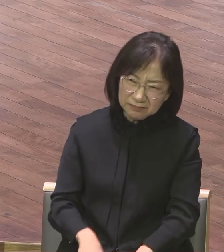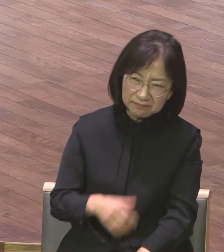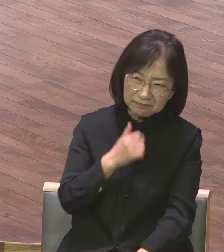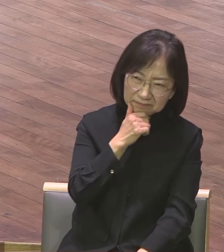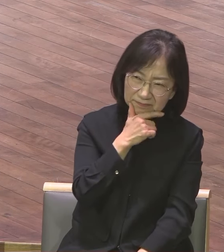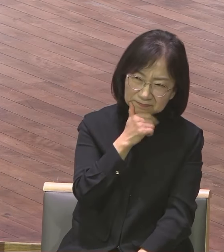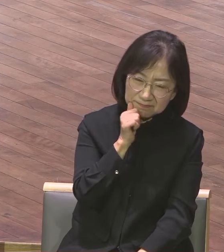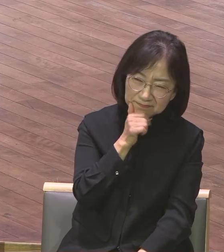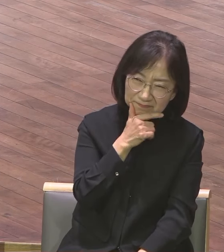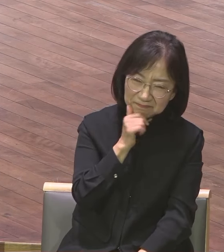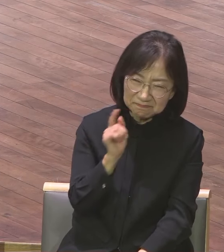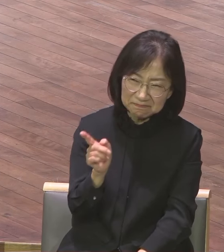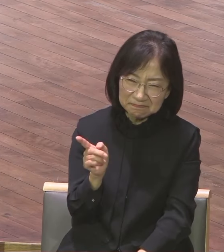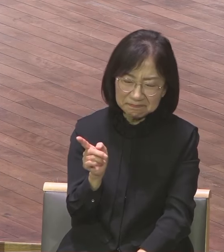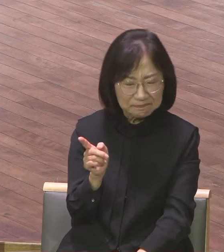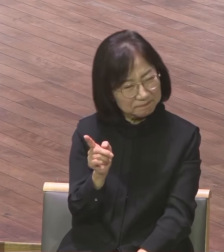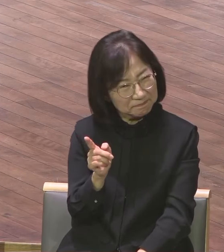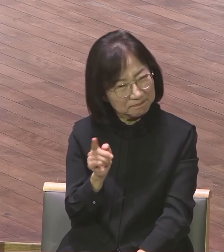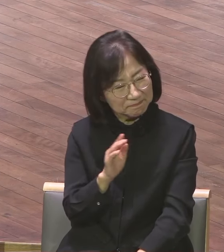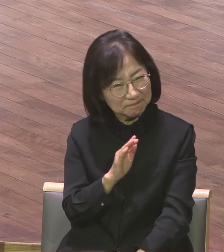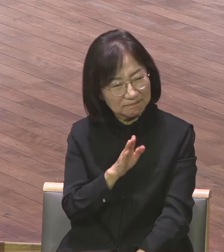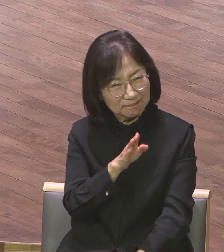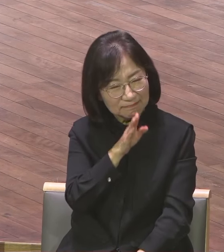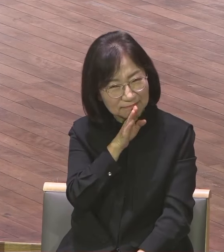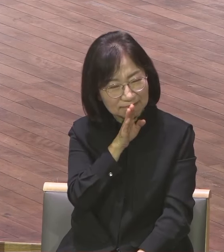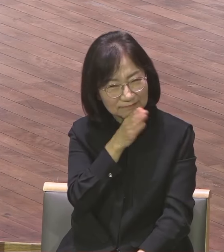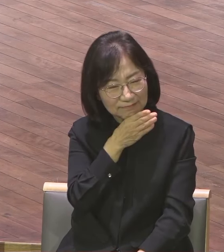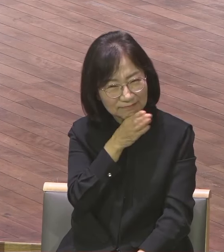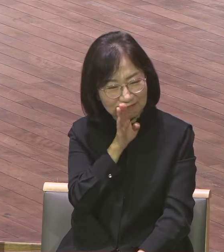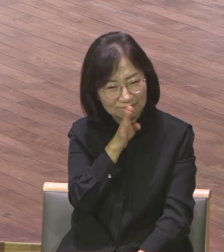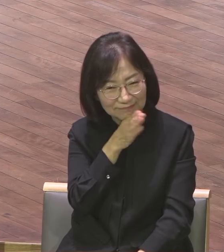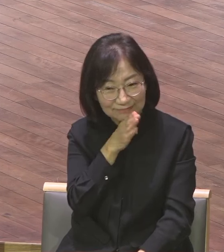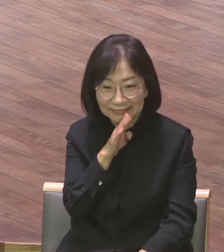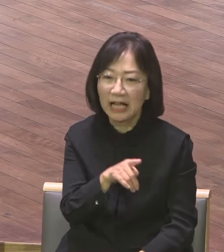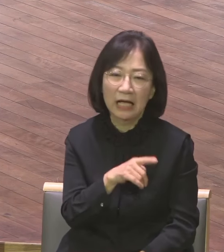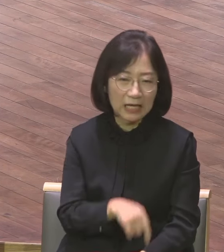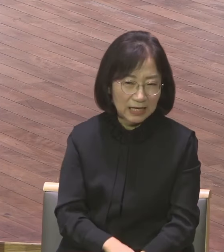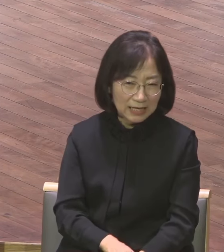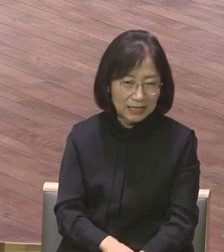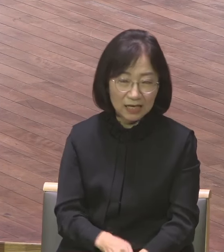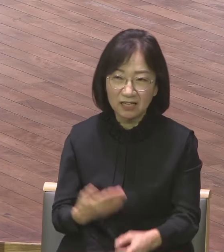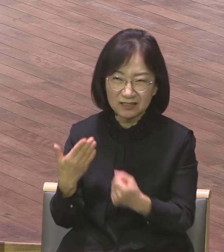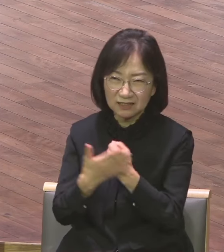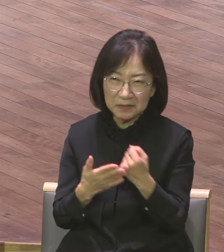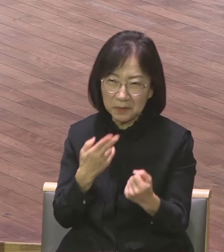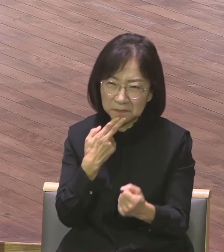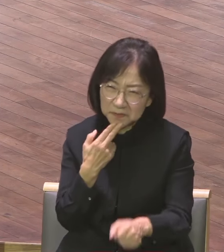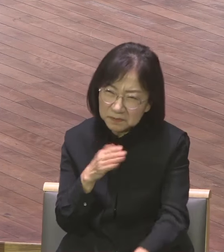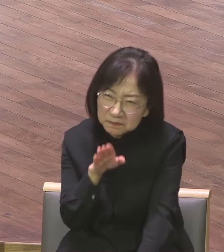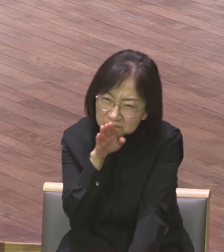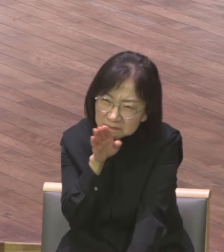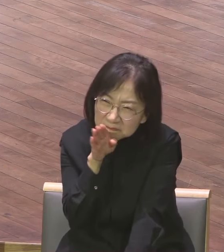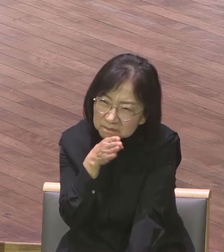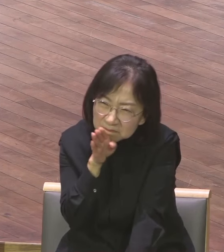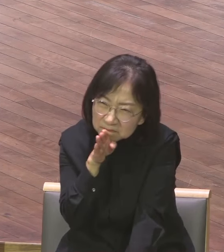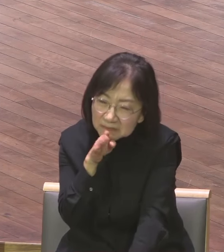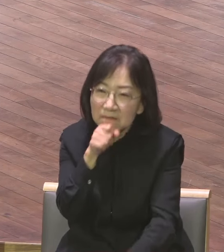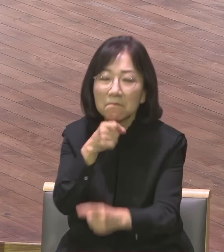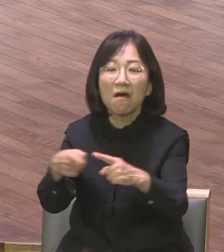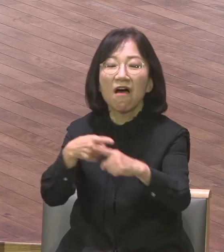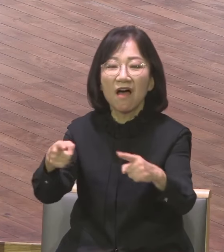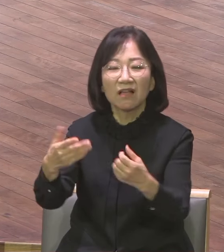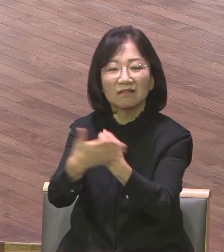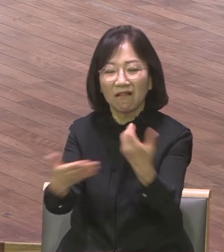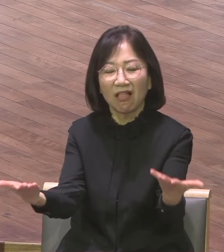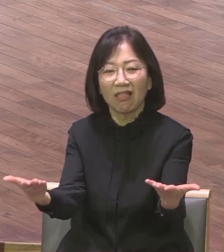토를 달지요. 보대로 안 받지요. 의심하지요. 은혜 못 받지요. 그래 되니까